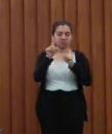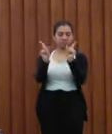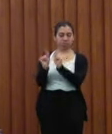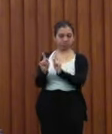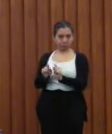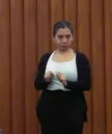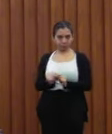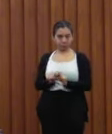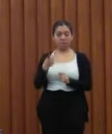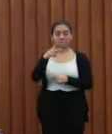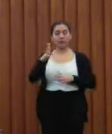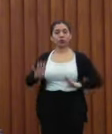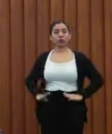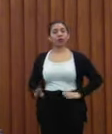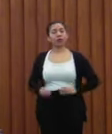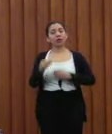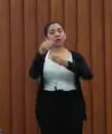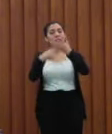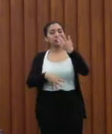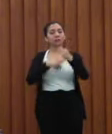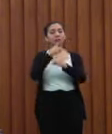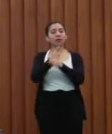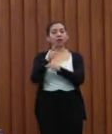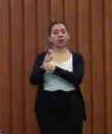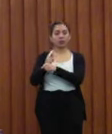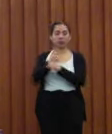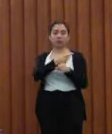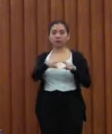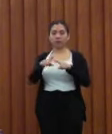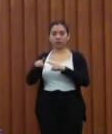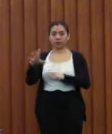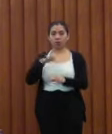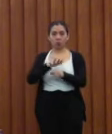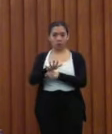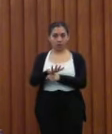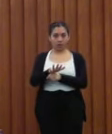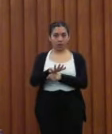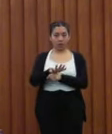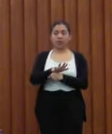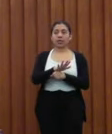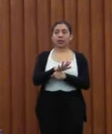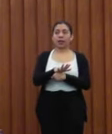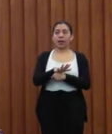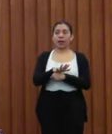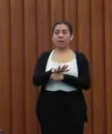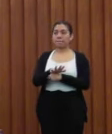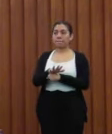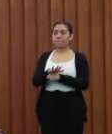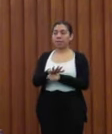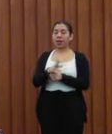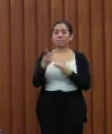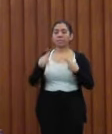características diferenciales nos inquieta que el número de defensores de derechos humanos